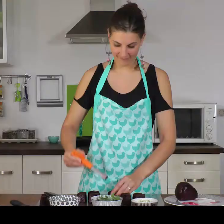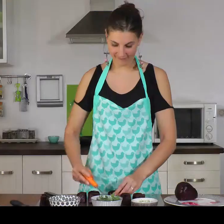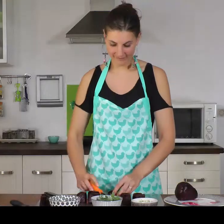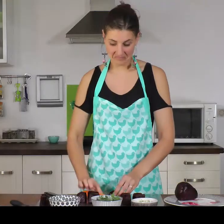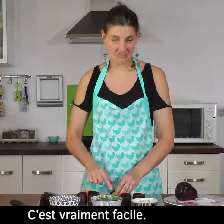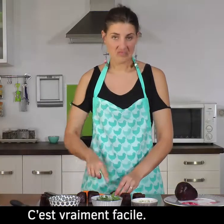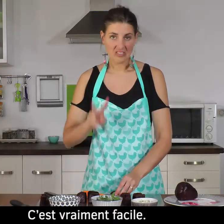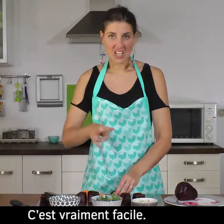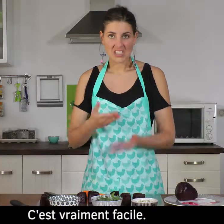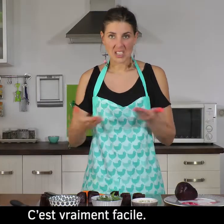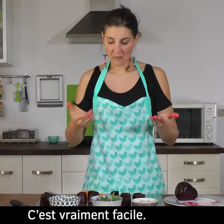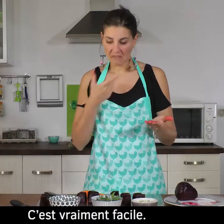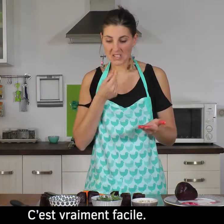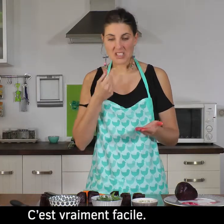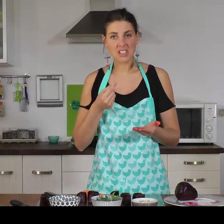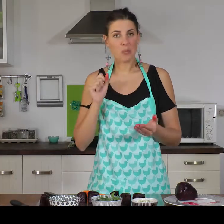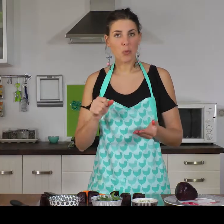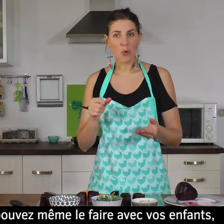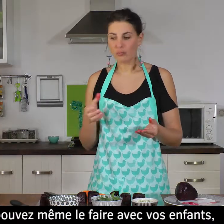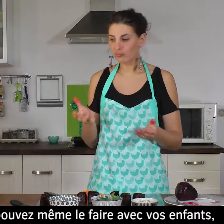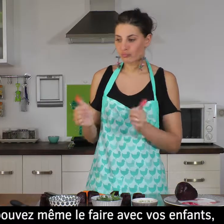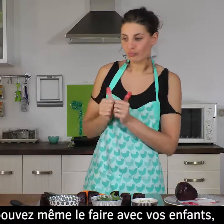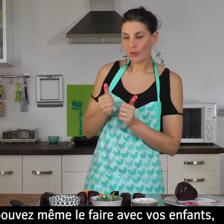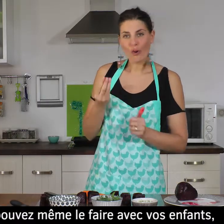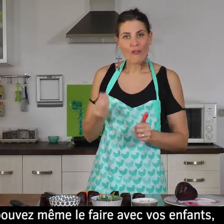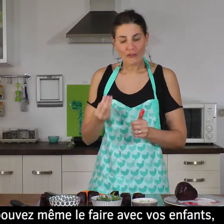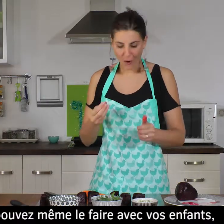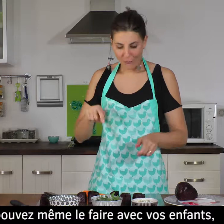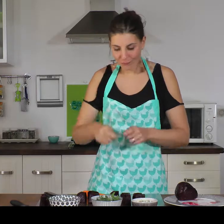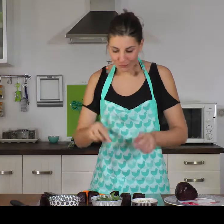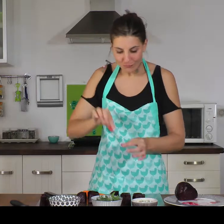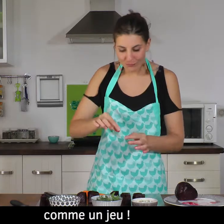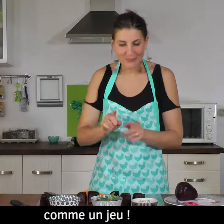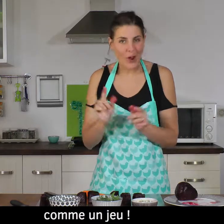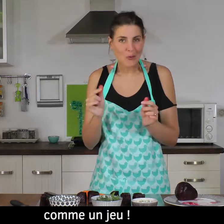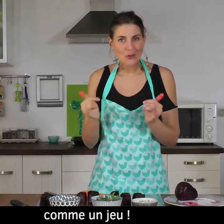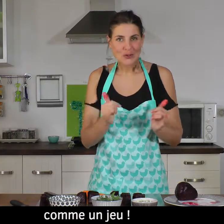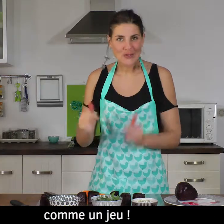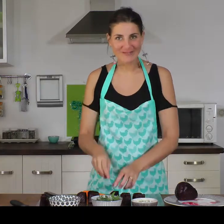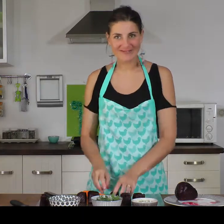c'est vraiment facile vous pouvez même le faire avec vos enfants comme un jeu